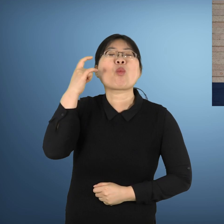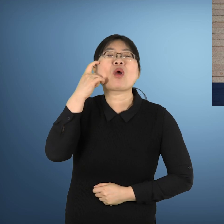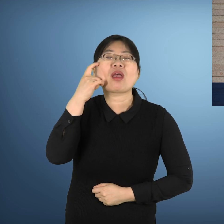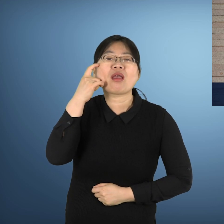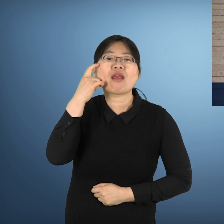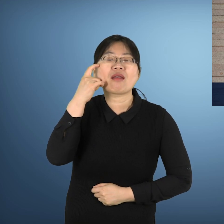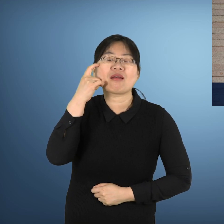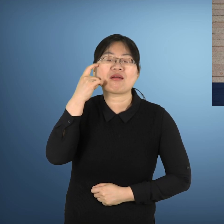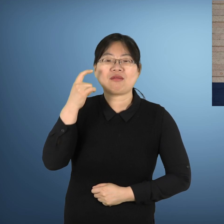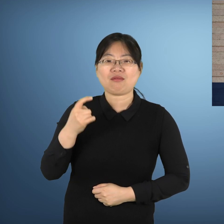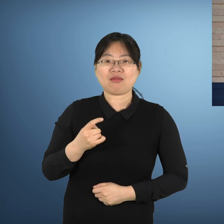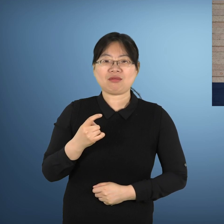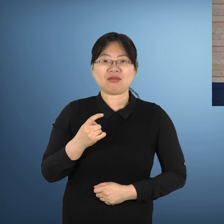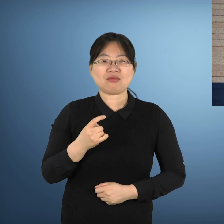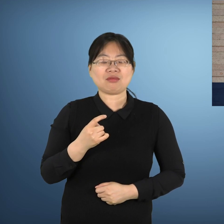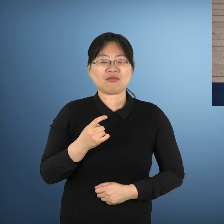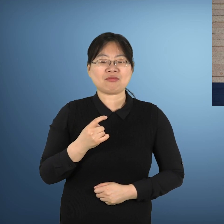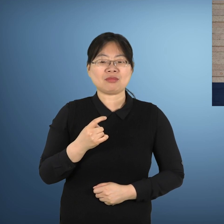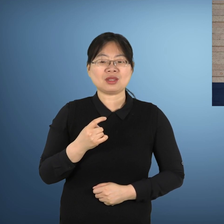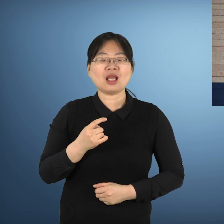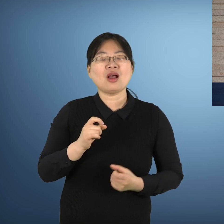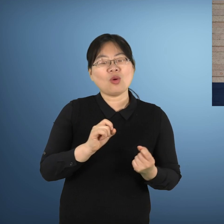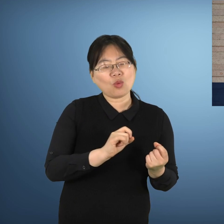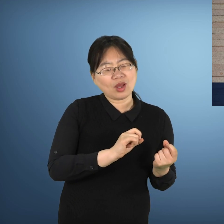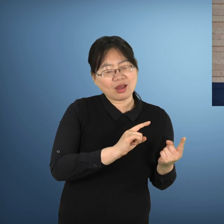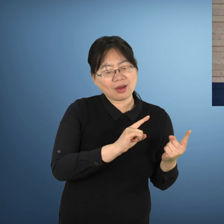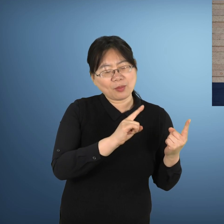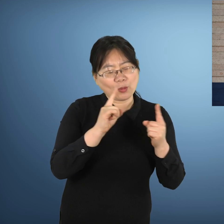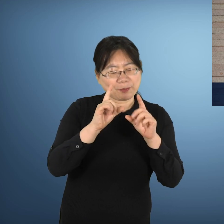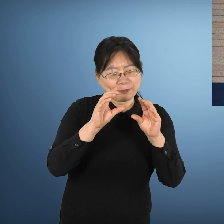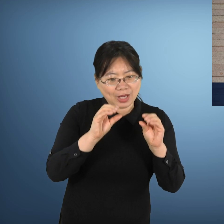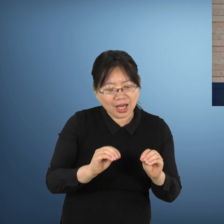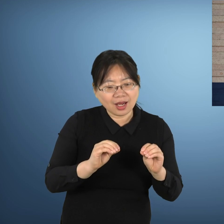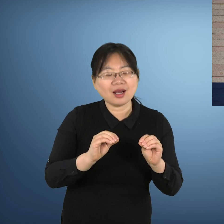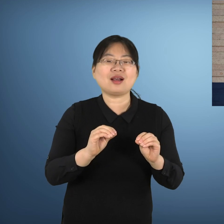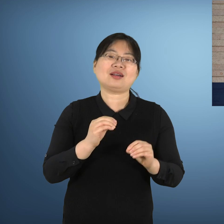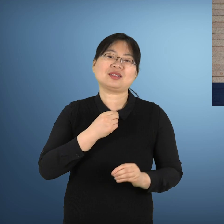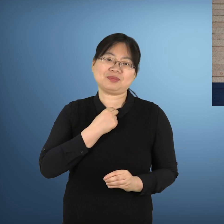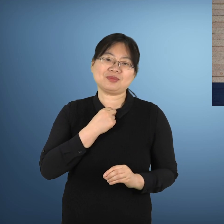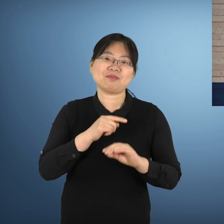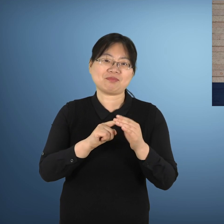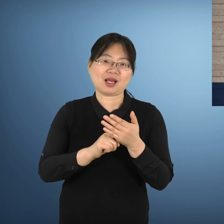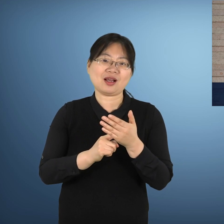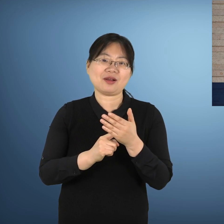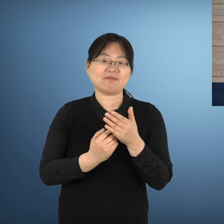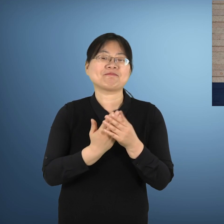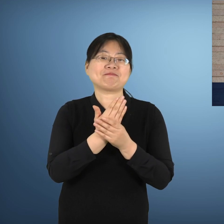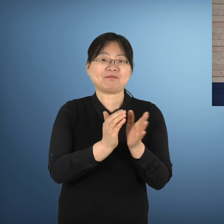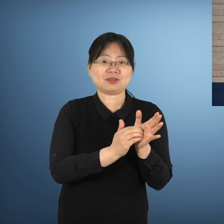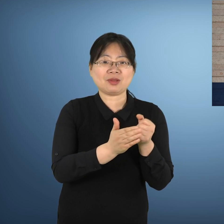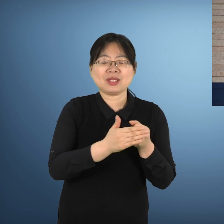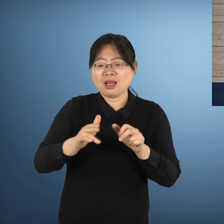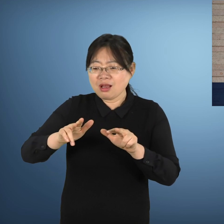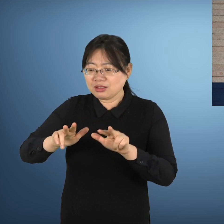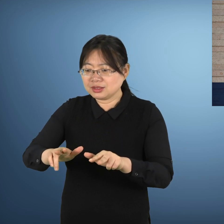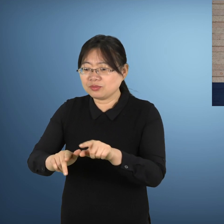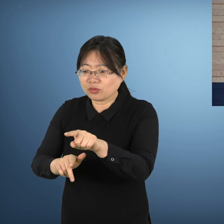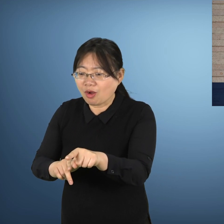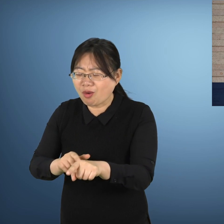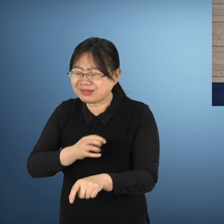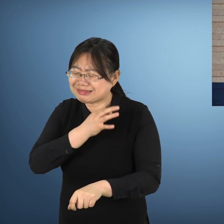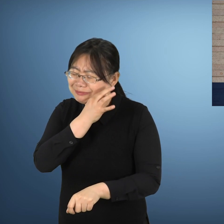여기에는 깊은 회복의 의중이 담겨져 있는 겁니다. 내가 지금은 수치심으로